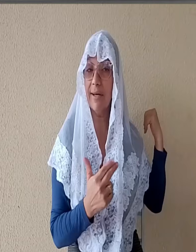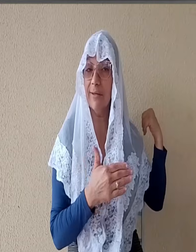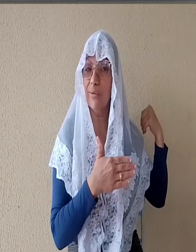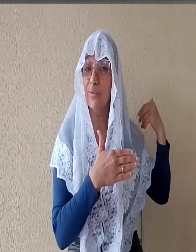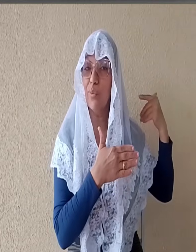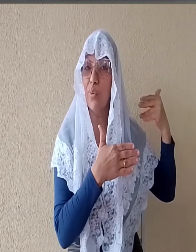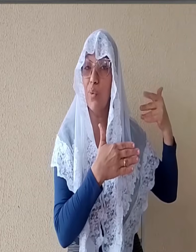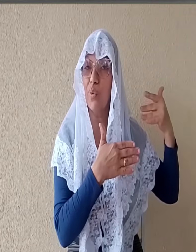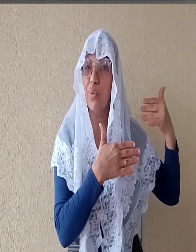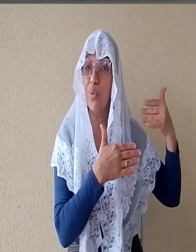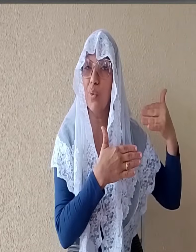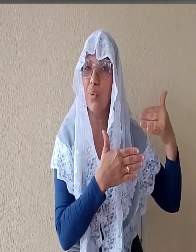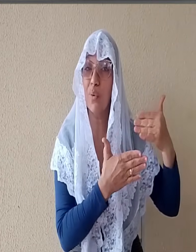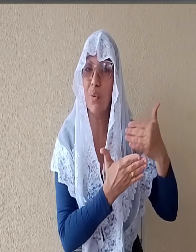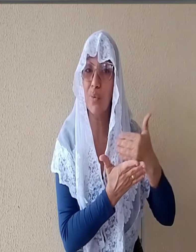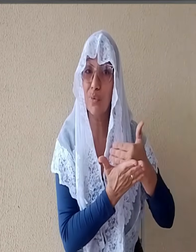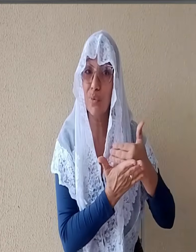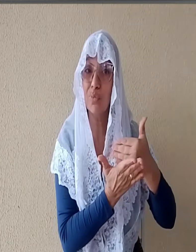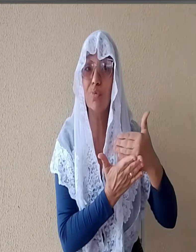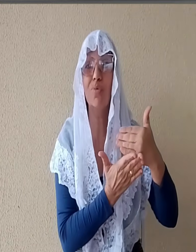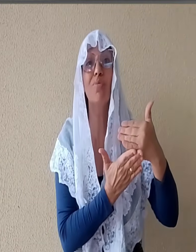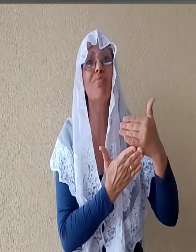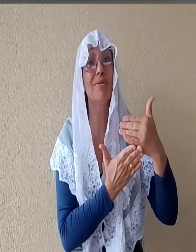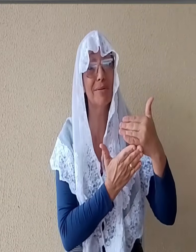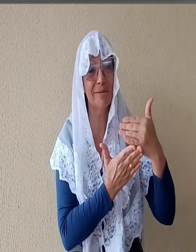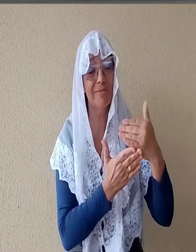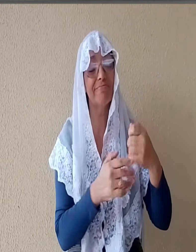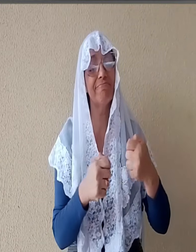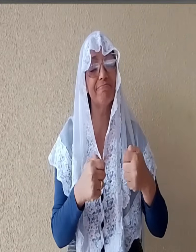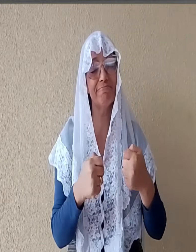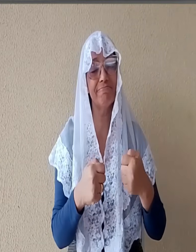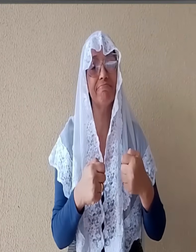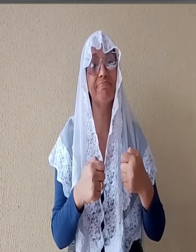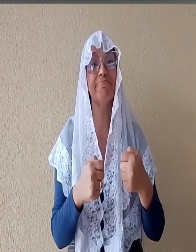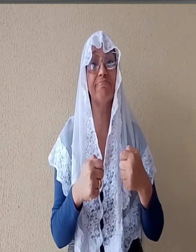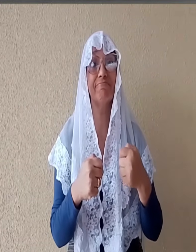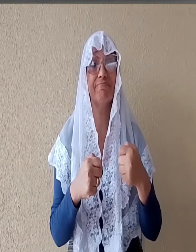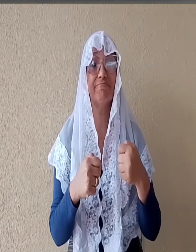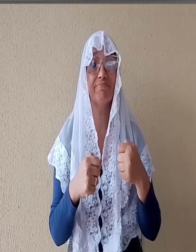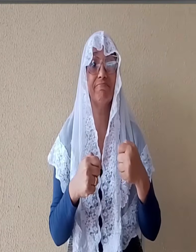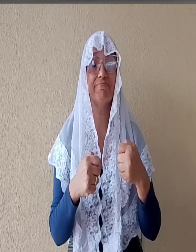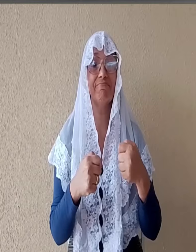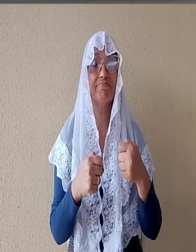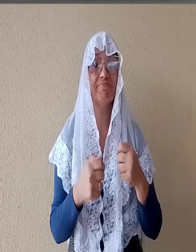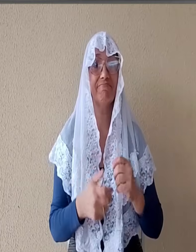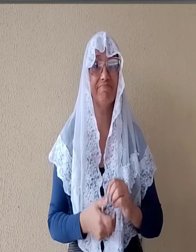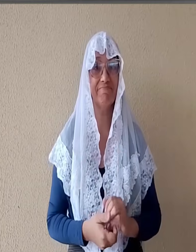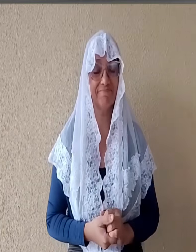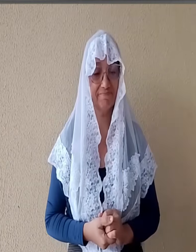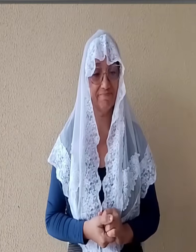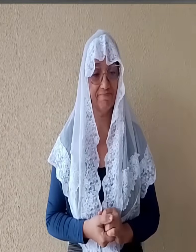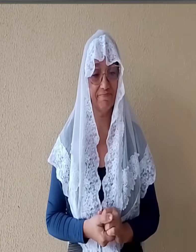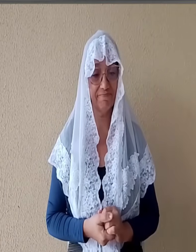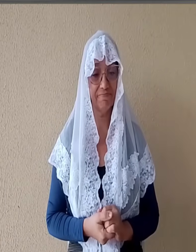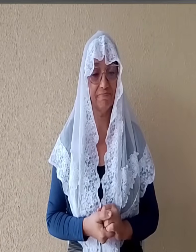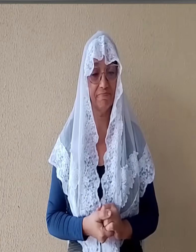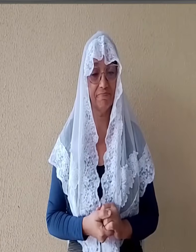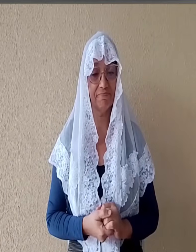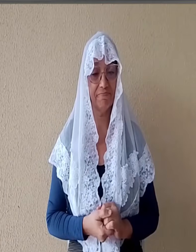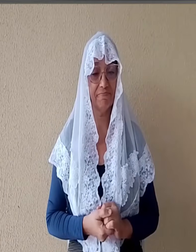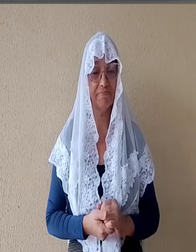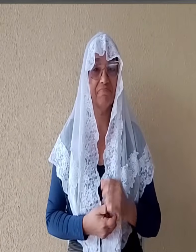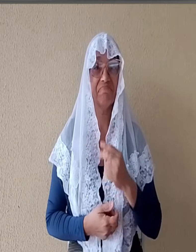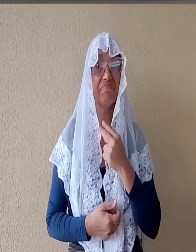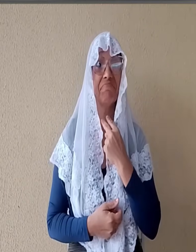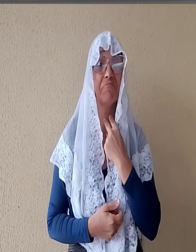mudar. A obra, se não mudar, vai estagnar. Ela vai parar. Vai ficar só esses. E a obra de Deus tem que crescer.